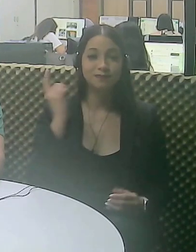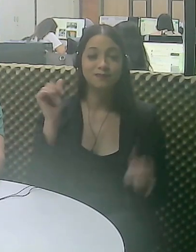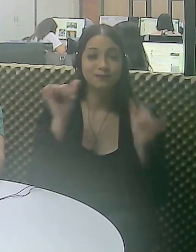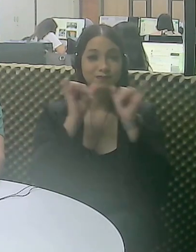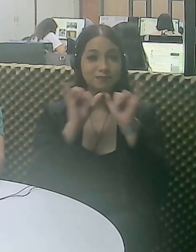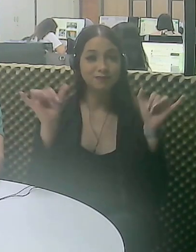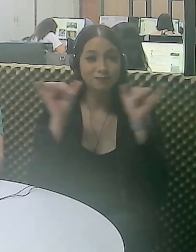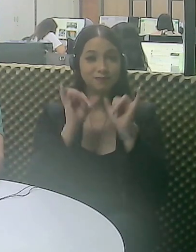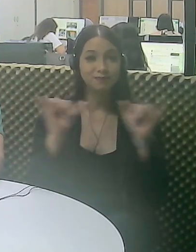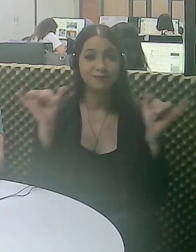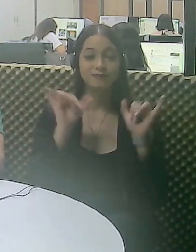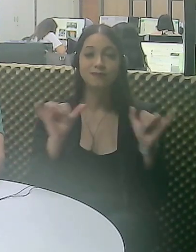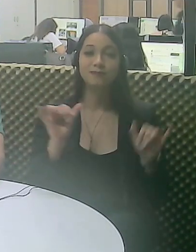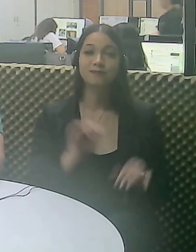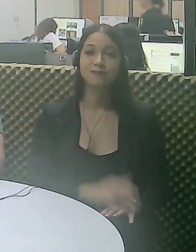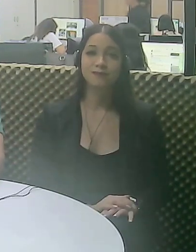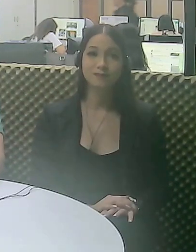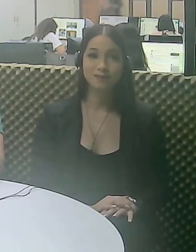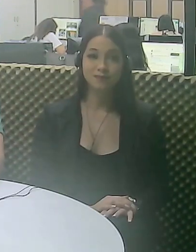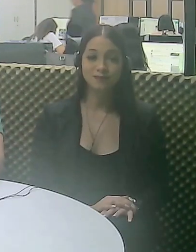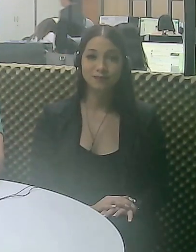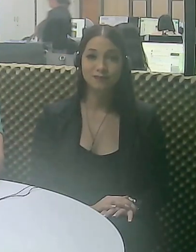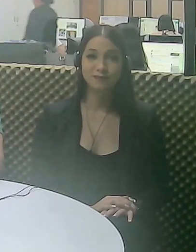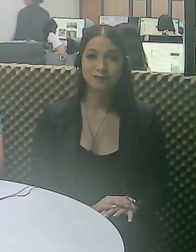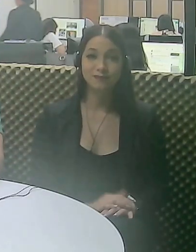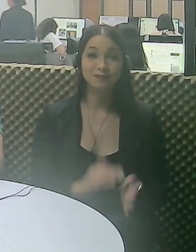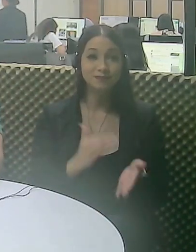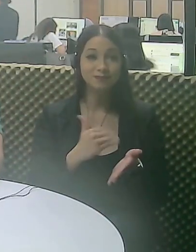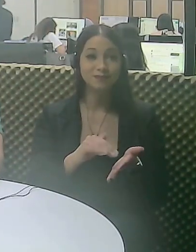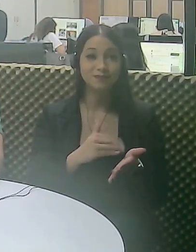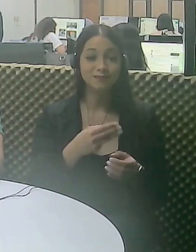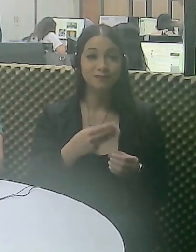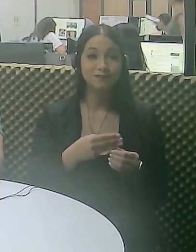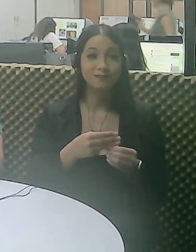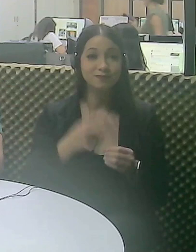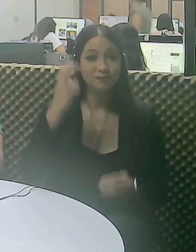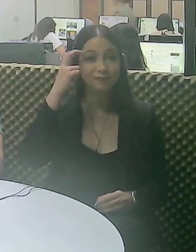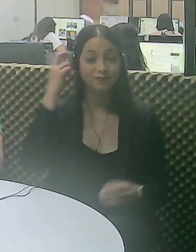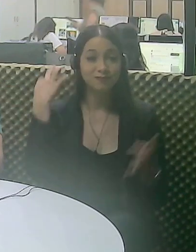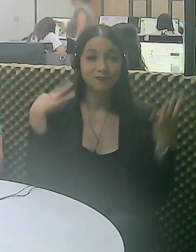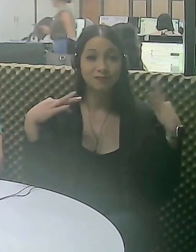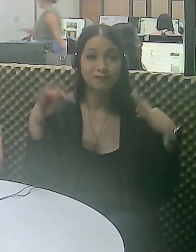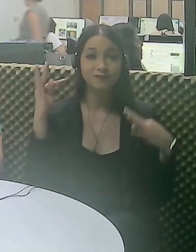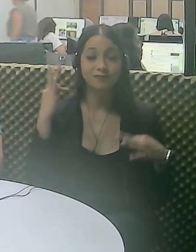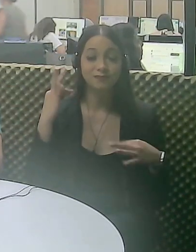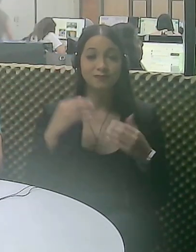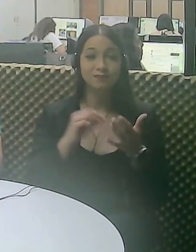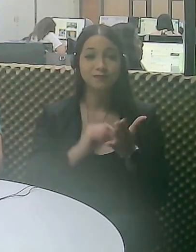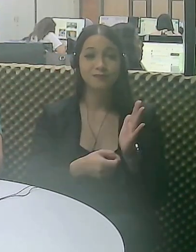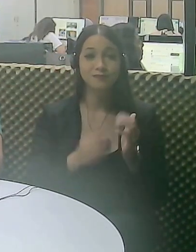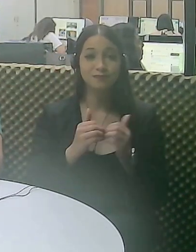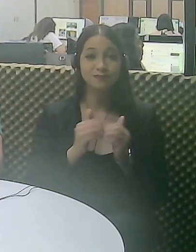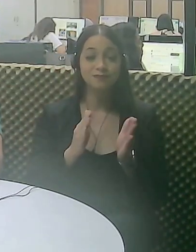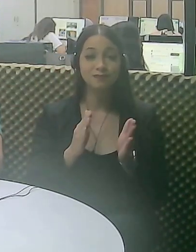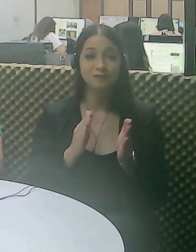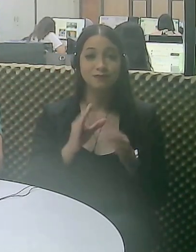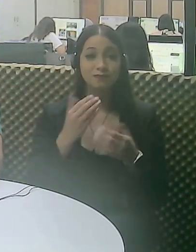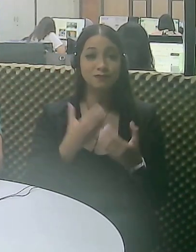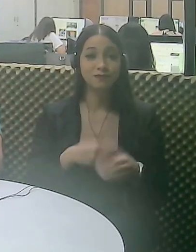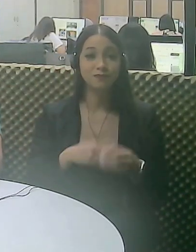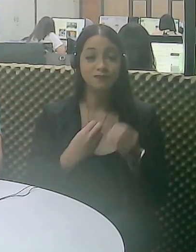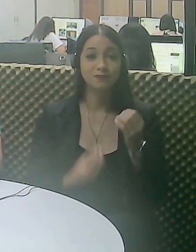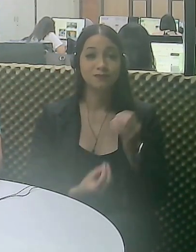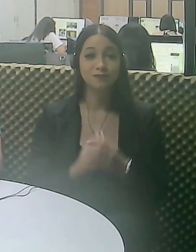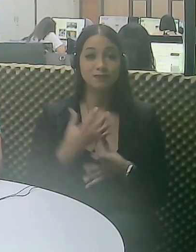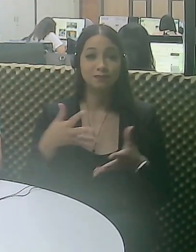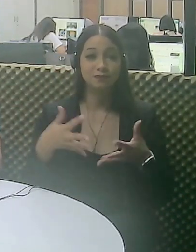Giro de notícias. A Secretaria Municipal de Cultura e Turismo segue com inscrições abertas para o concurso de